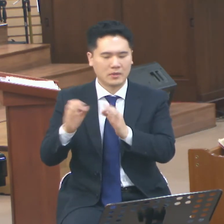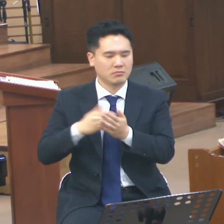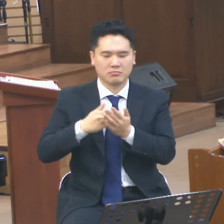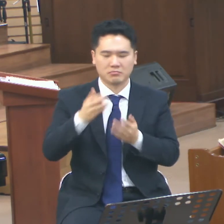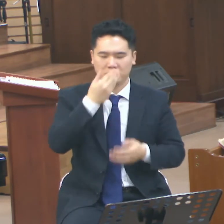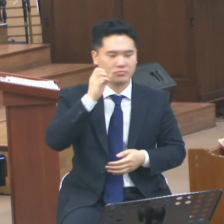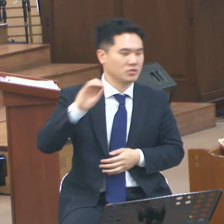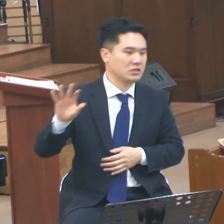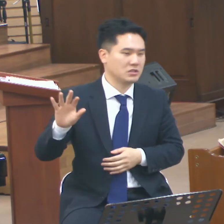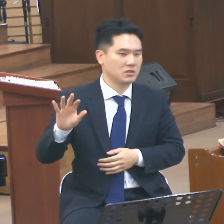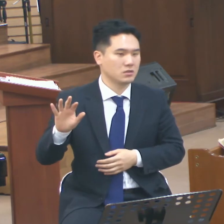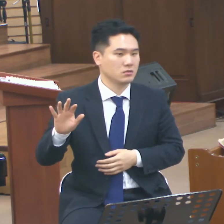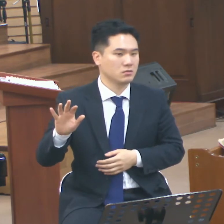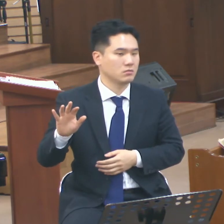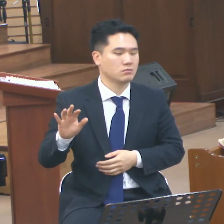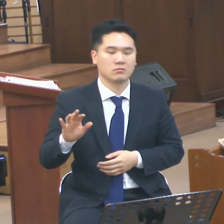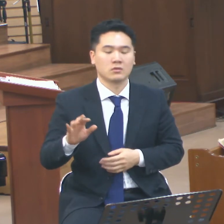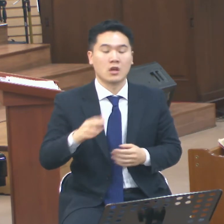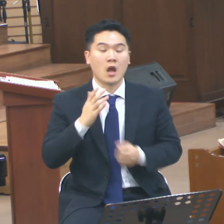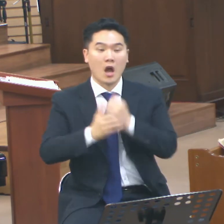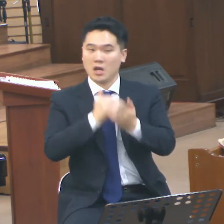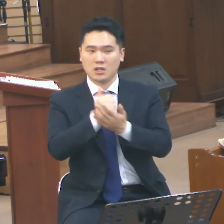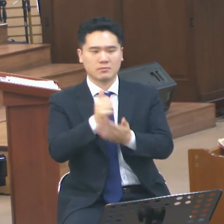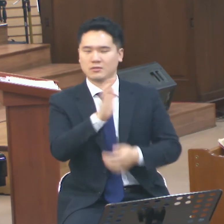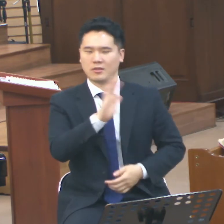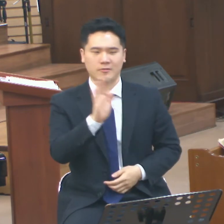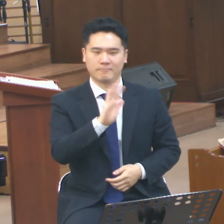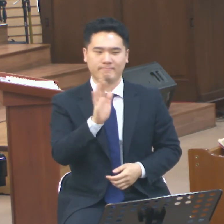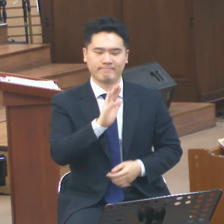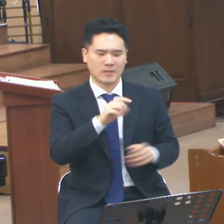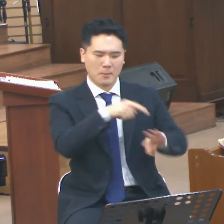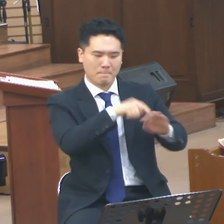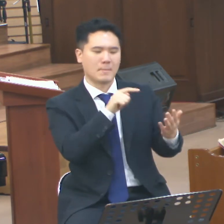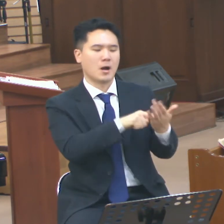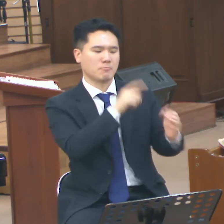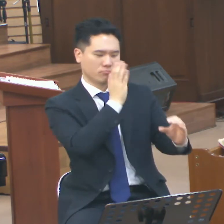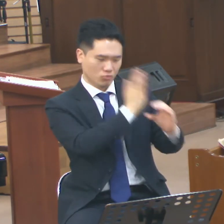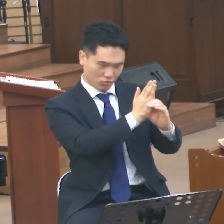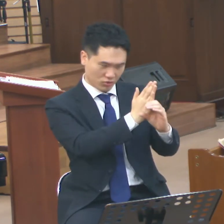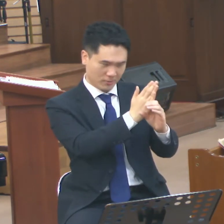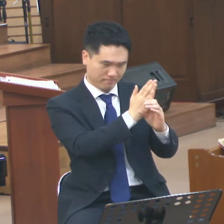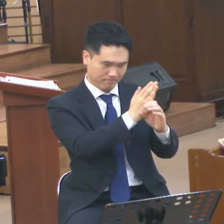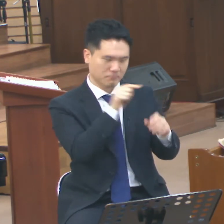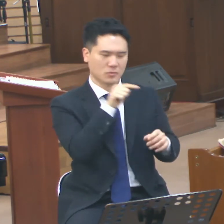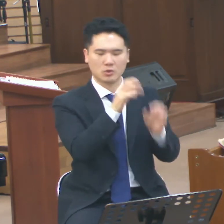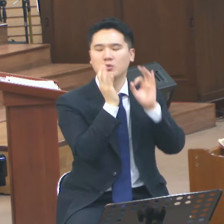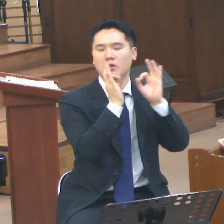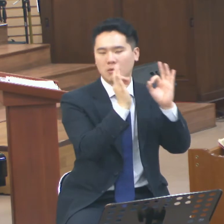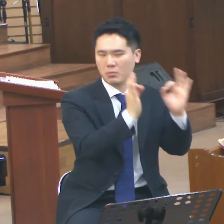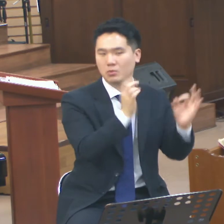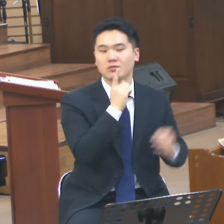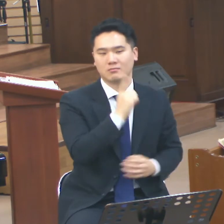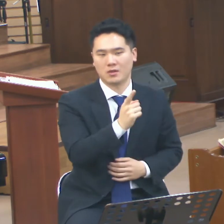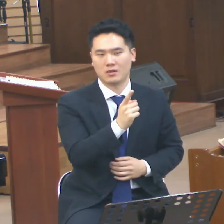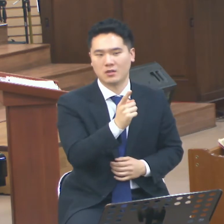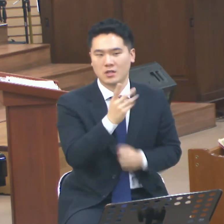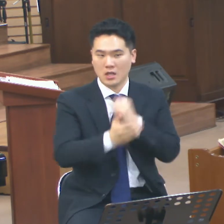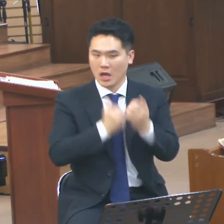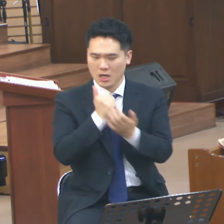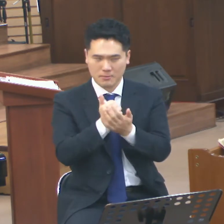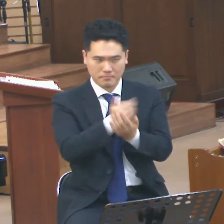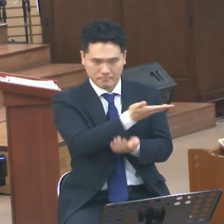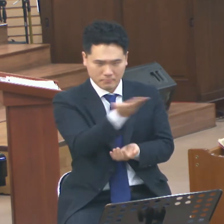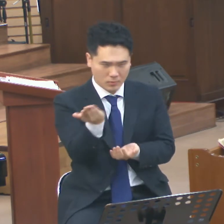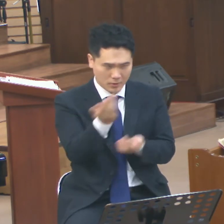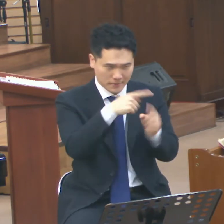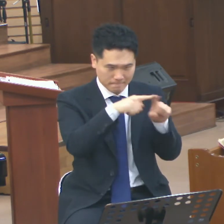사람들하고 부딪힌 게 아니고요. 판단하는 기준이 다르기 때문에, 판단하는 것이 사람들하고 같지